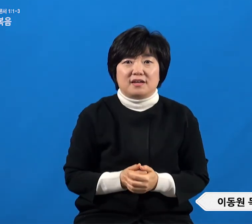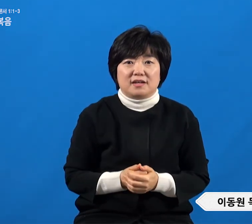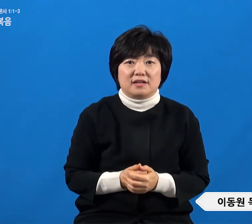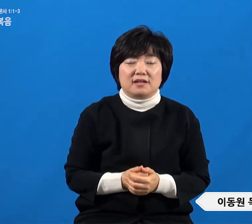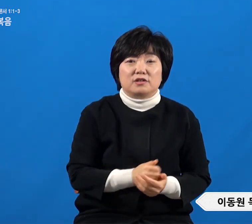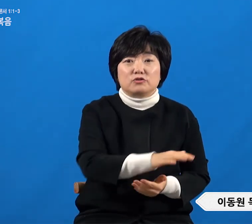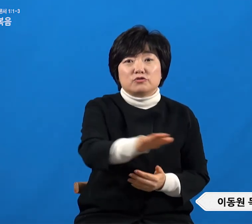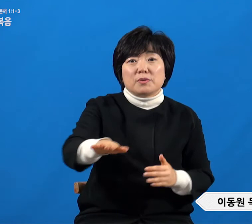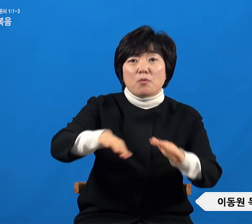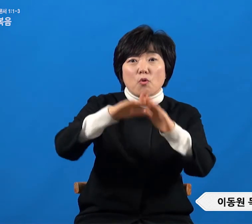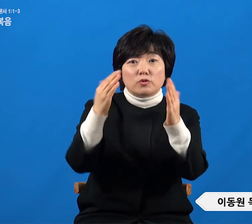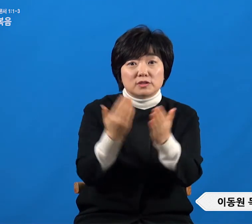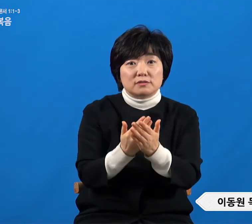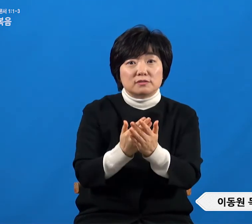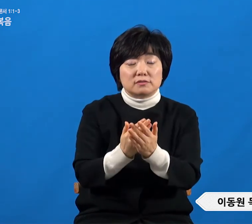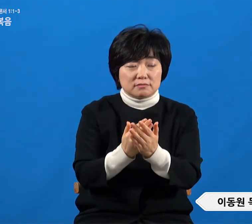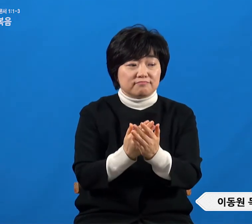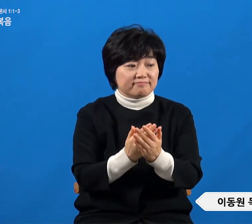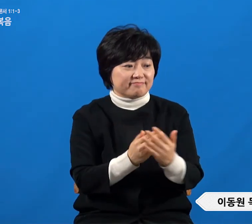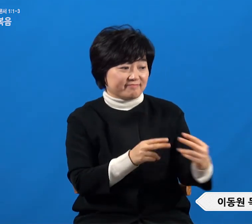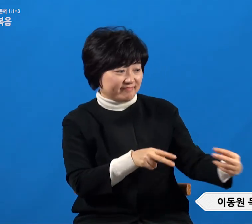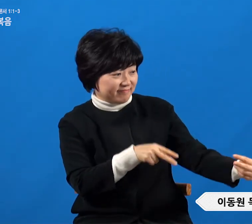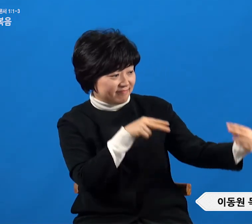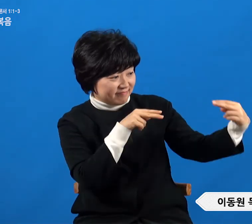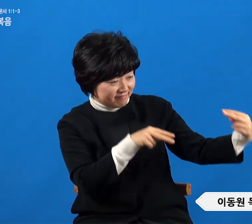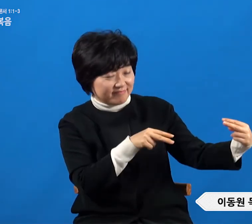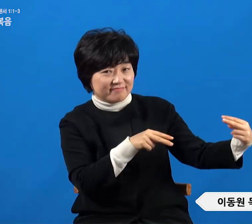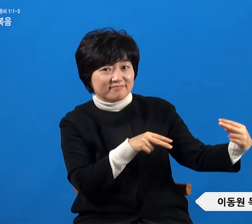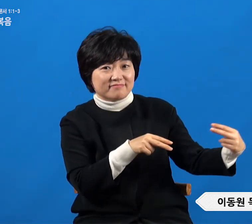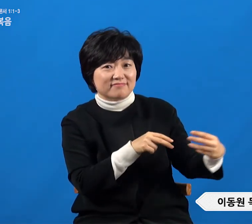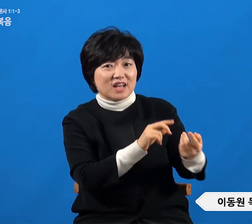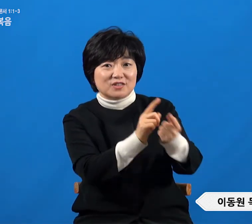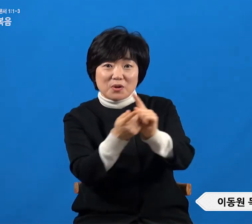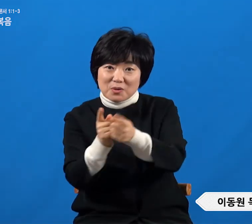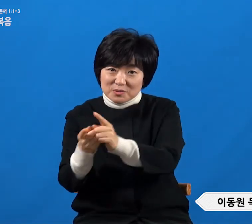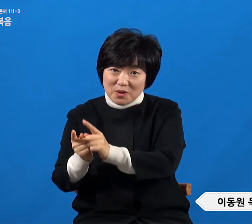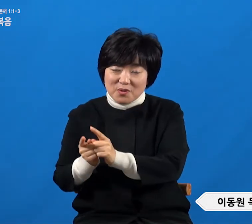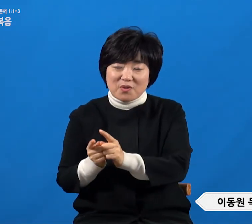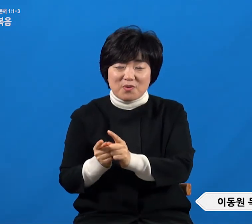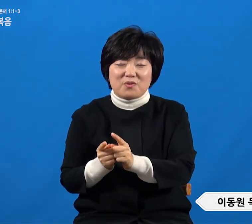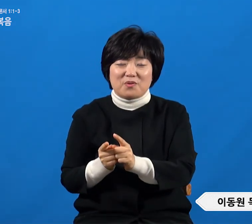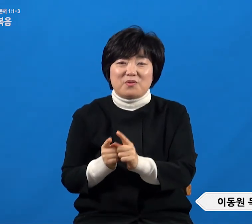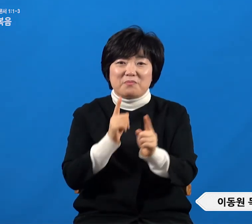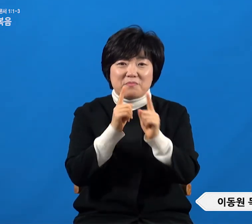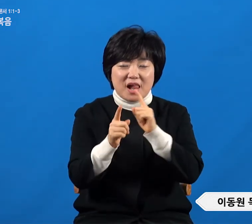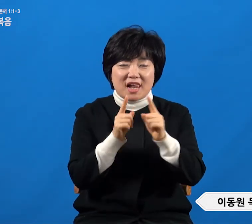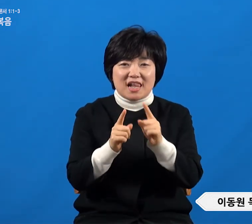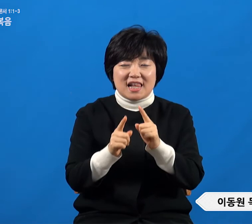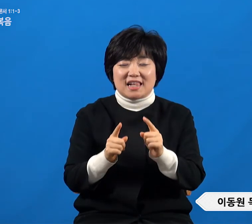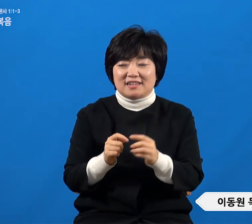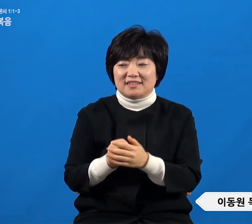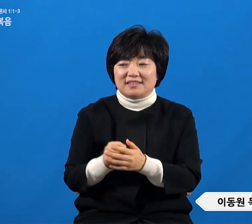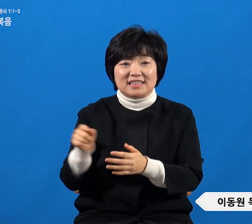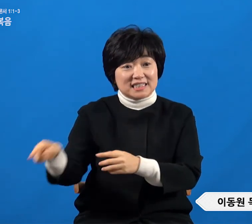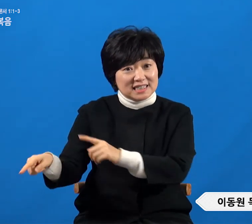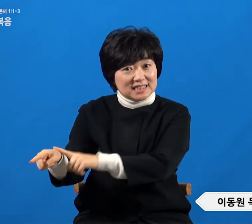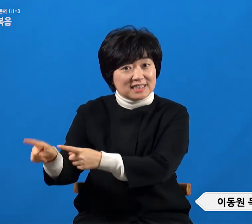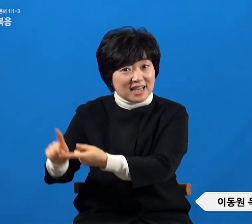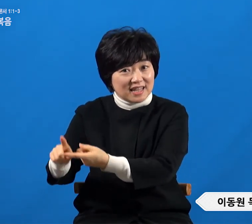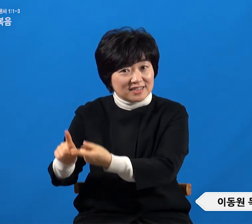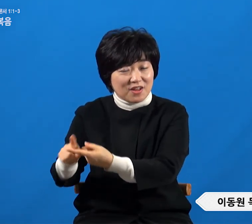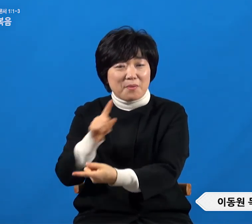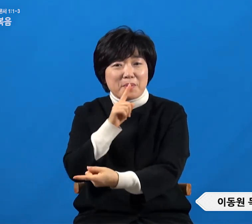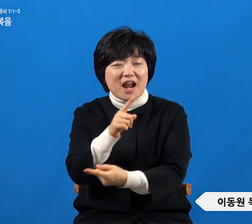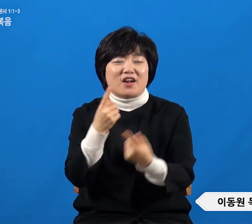우리 모두는 서로를 향해서 바울이 필레몬에게 고백하듯 오네시모에 대해서 증언하듯